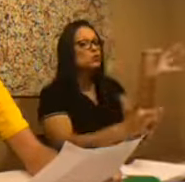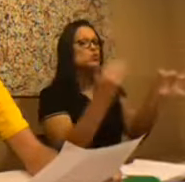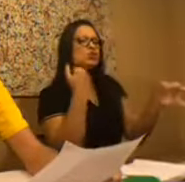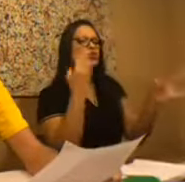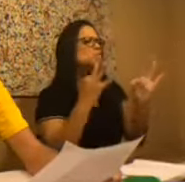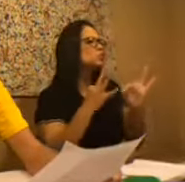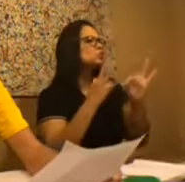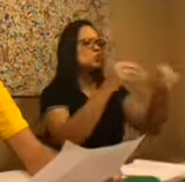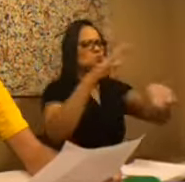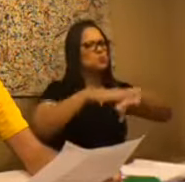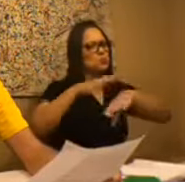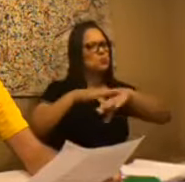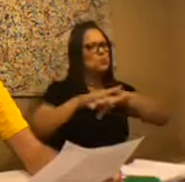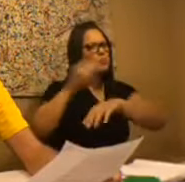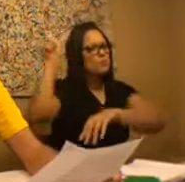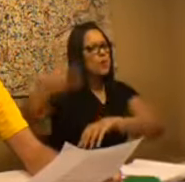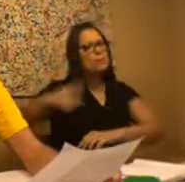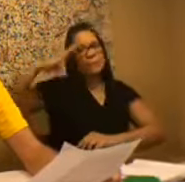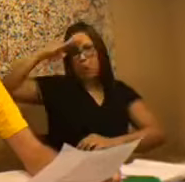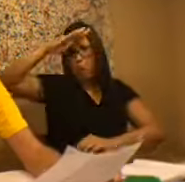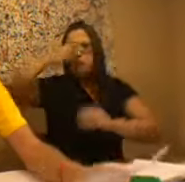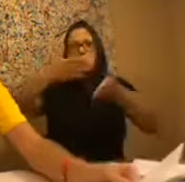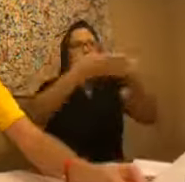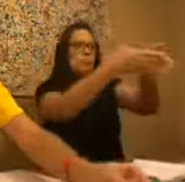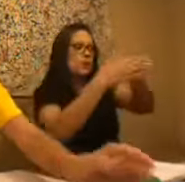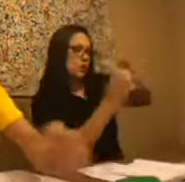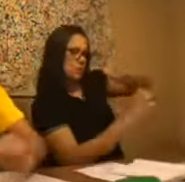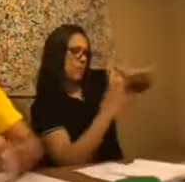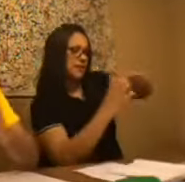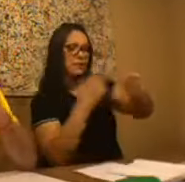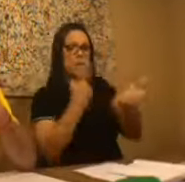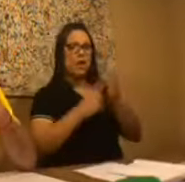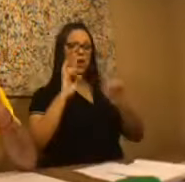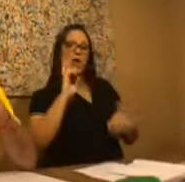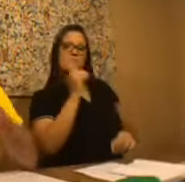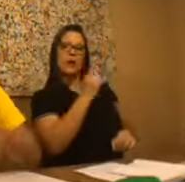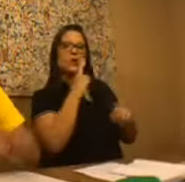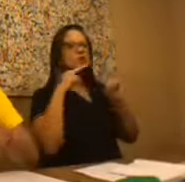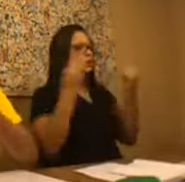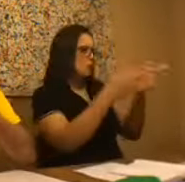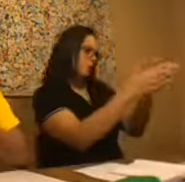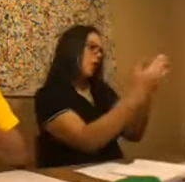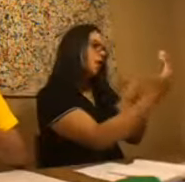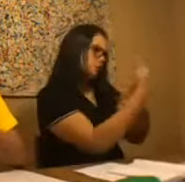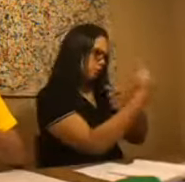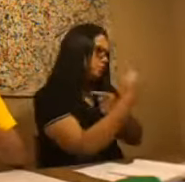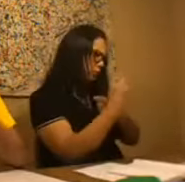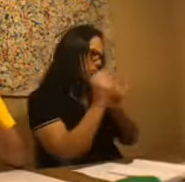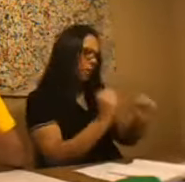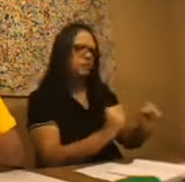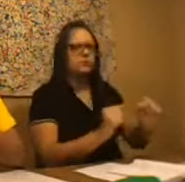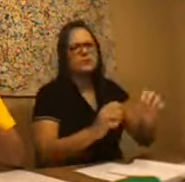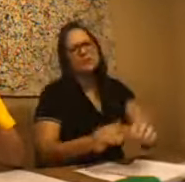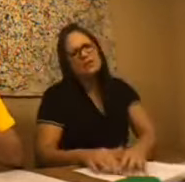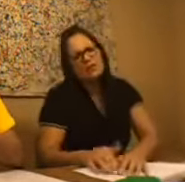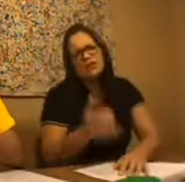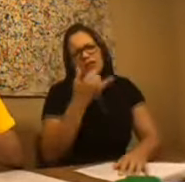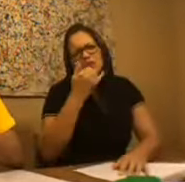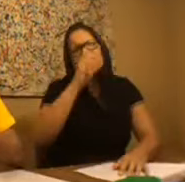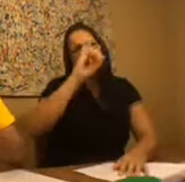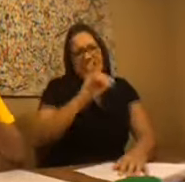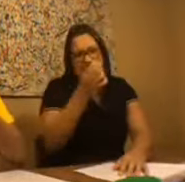ele pediu apoio e zap para empresários em jantares deixe bem claro desde o dia 6 meia dúzia de